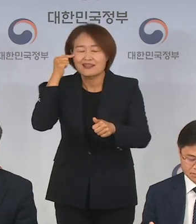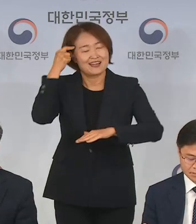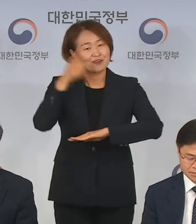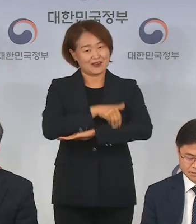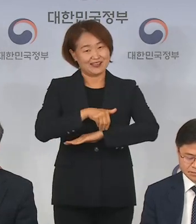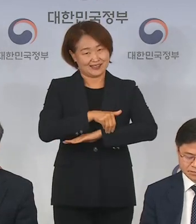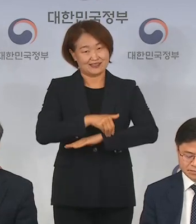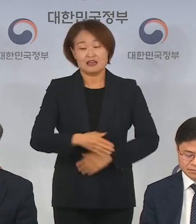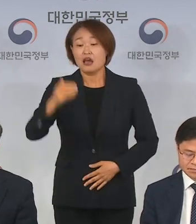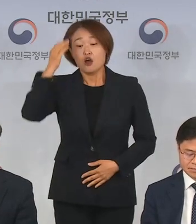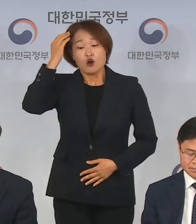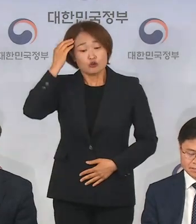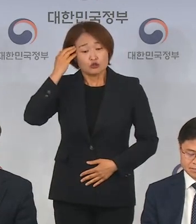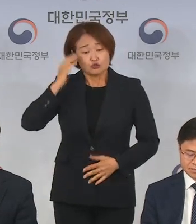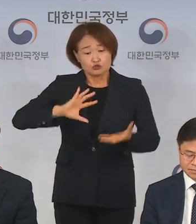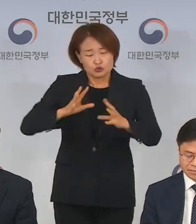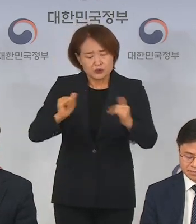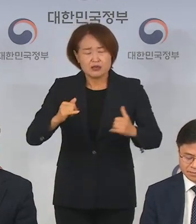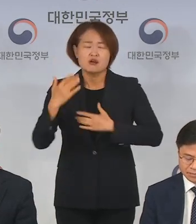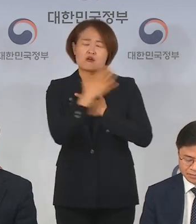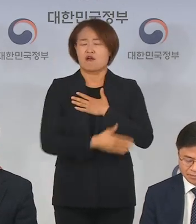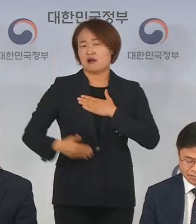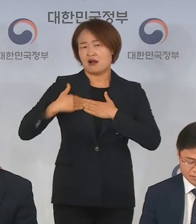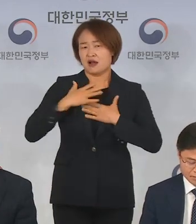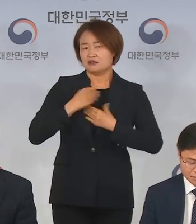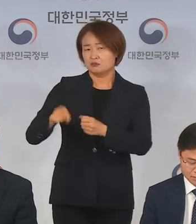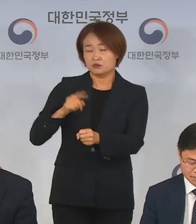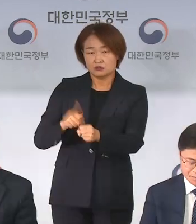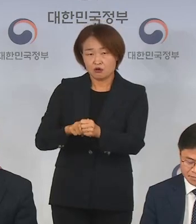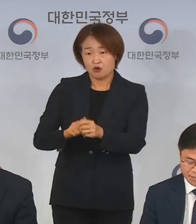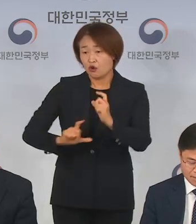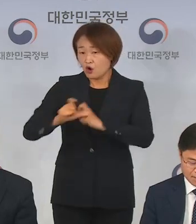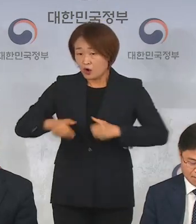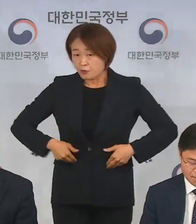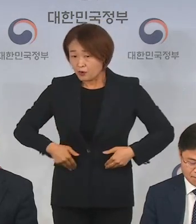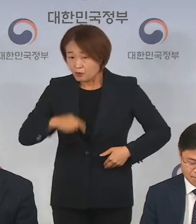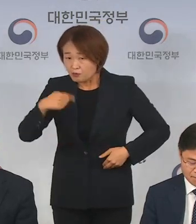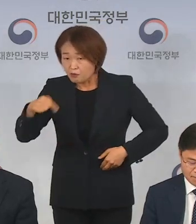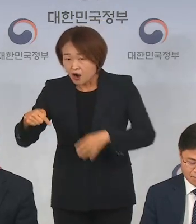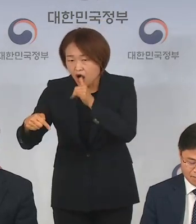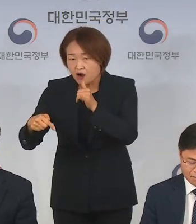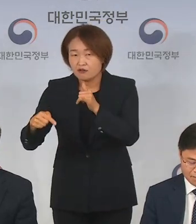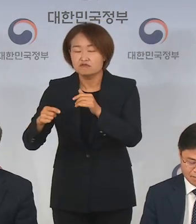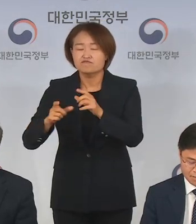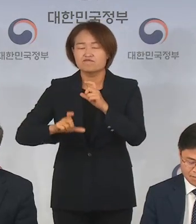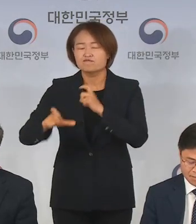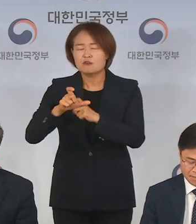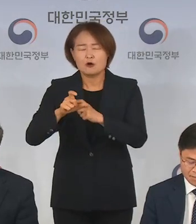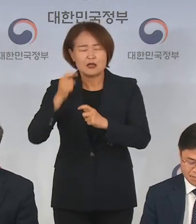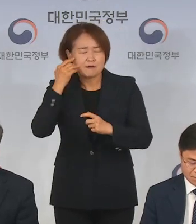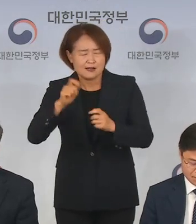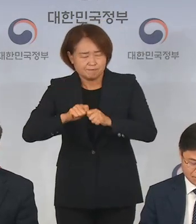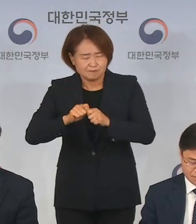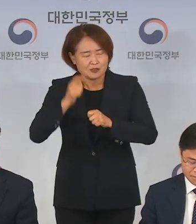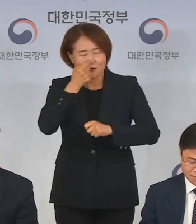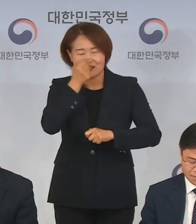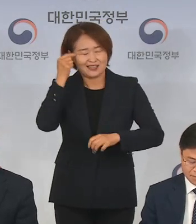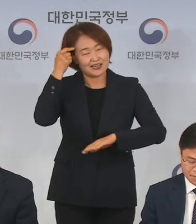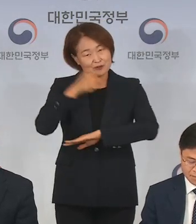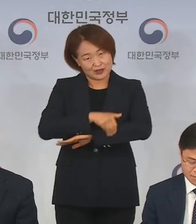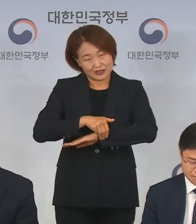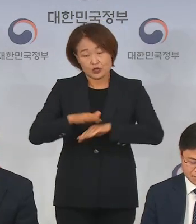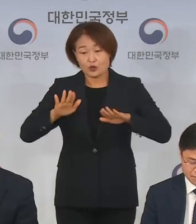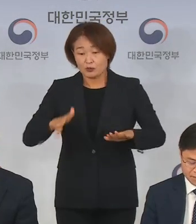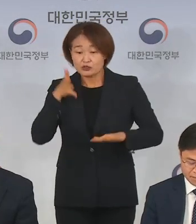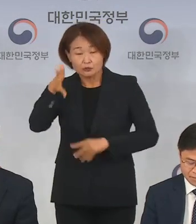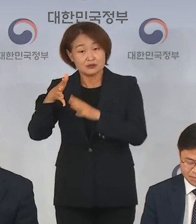또한 우리 국민의 건강과 안전을 위해 더 필요한 조치사항을 도출할 것입니다. 이번 전문가